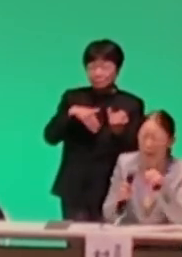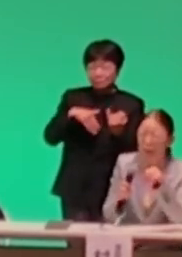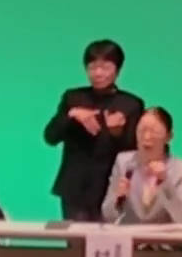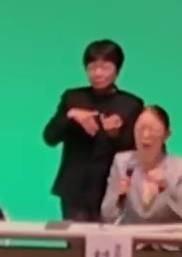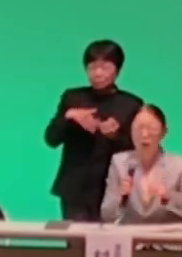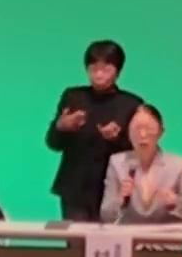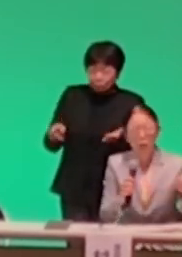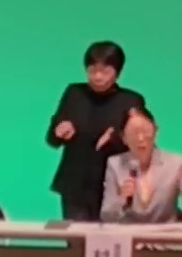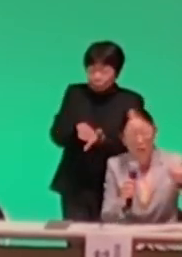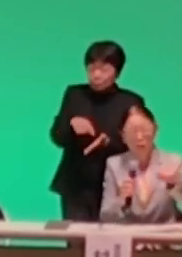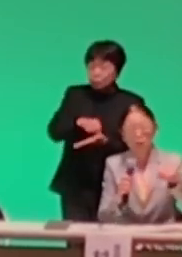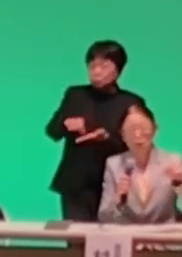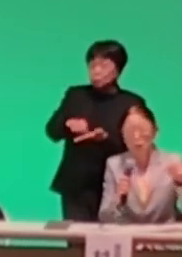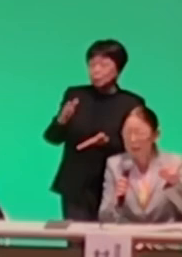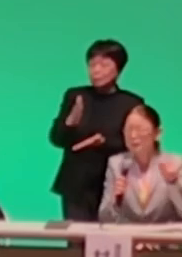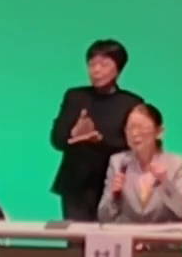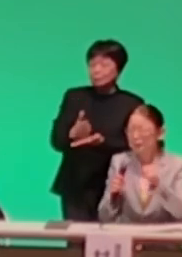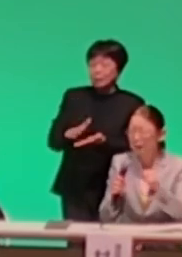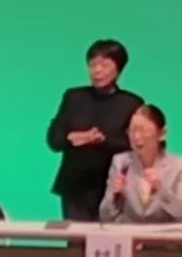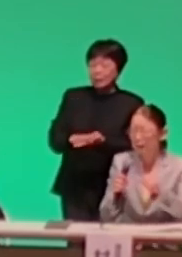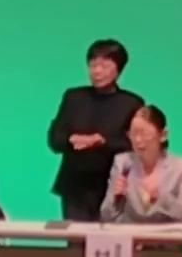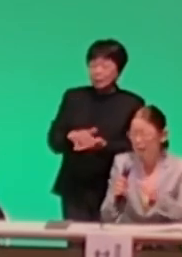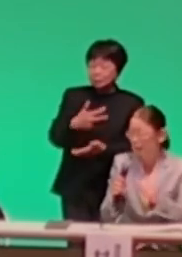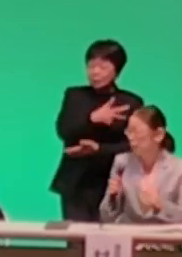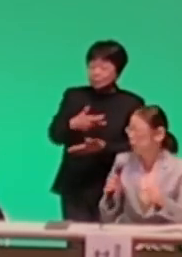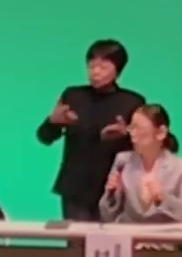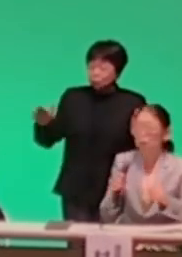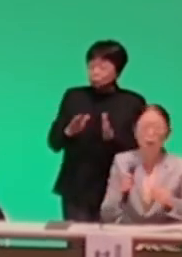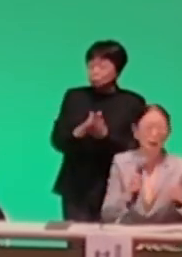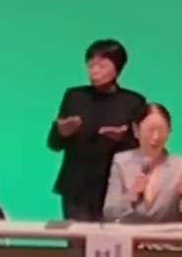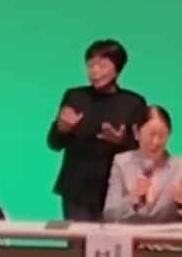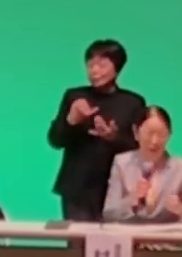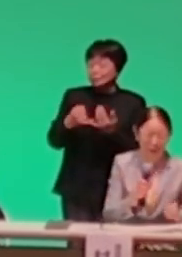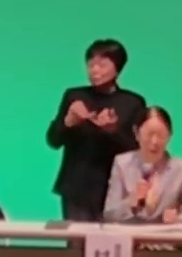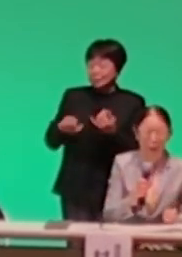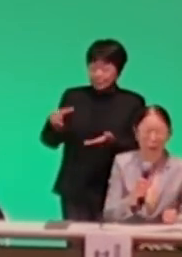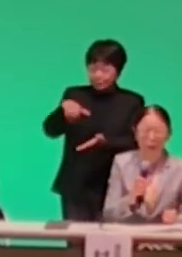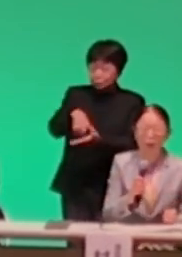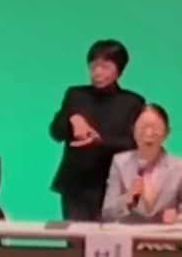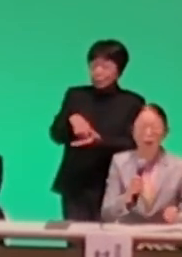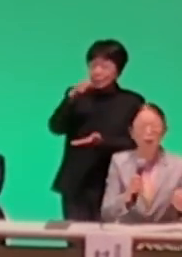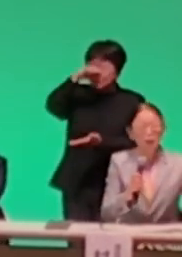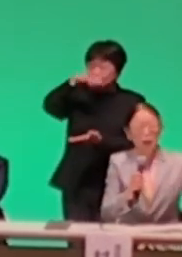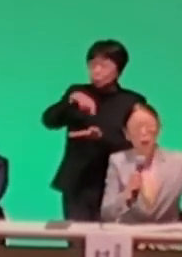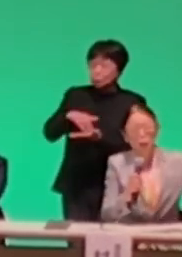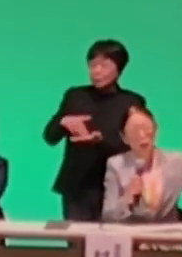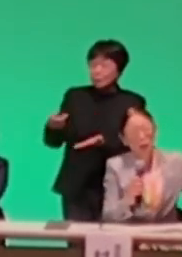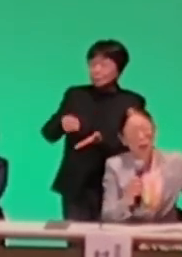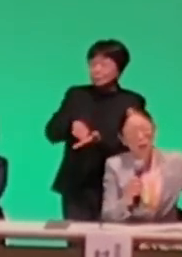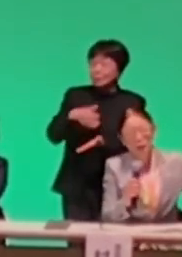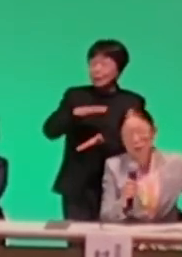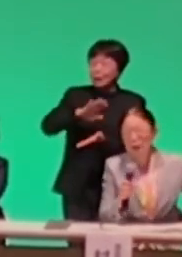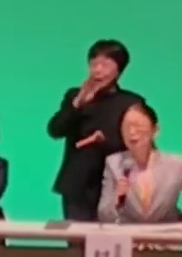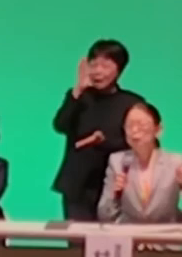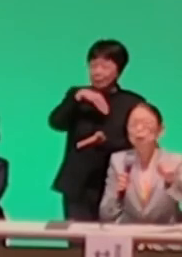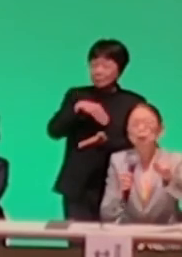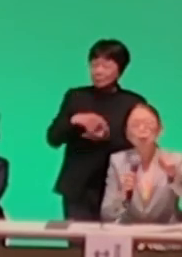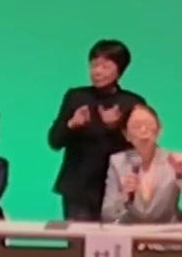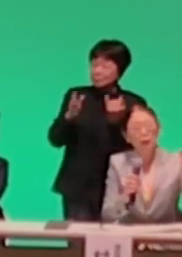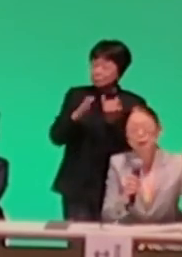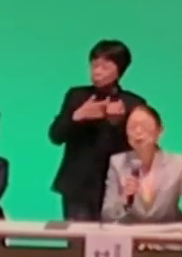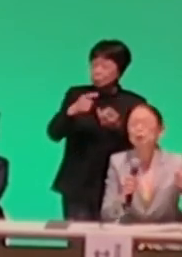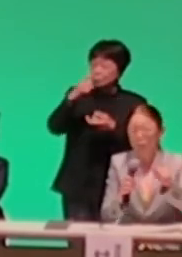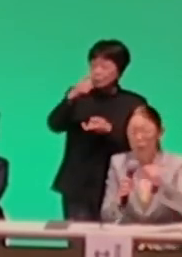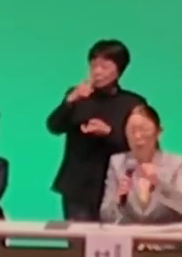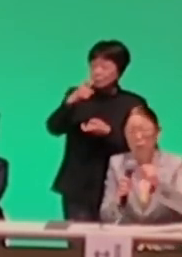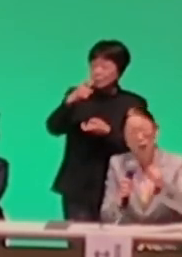書にと、こういう週刊誌ネタはちょっと予算にはって言って、でとにかくセクハラっていう言